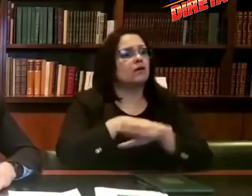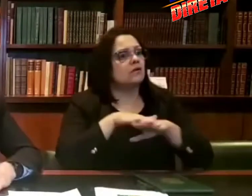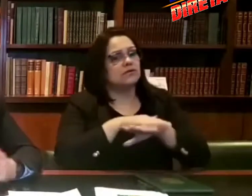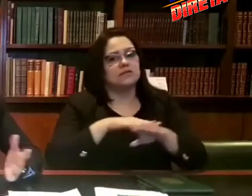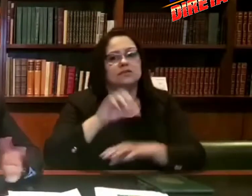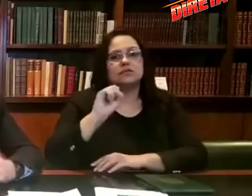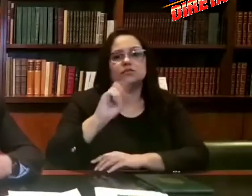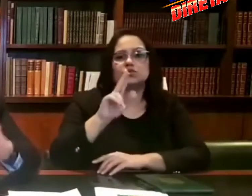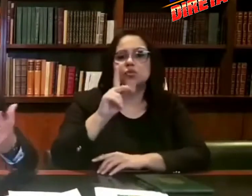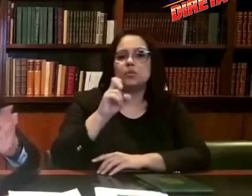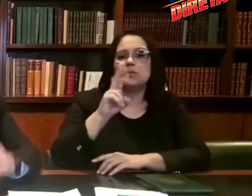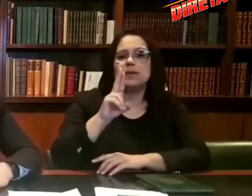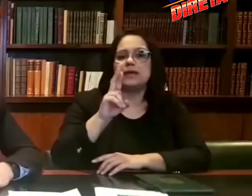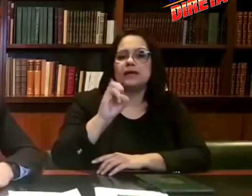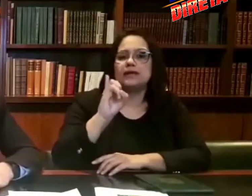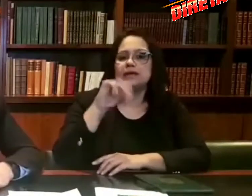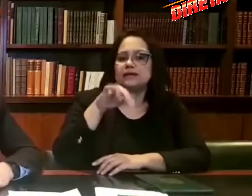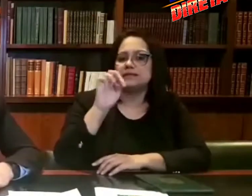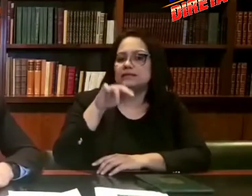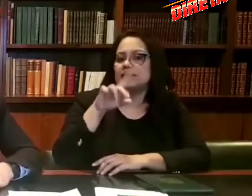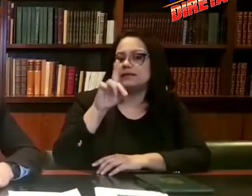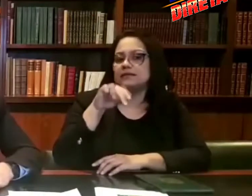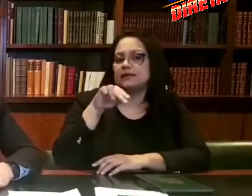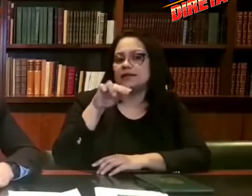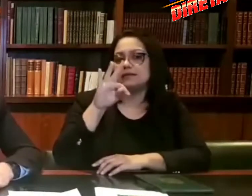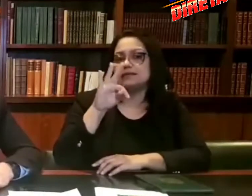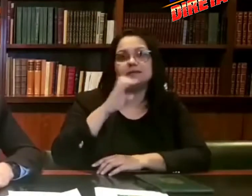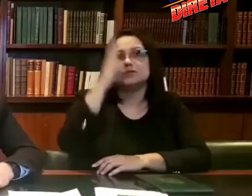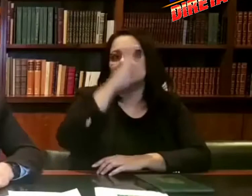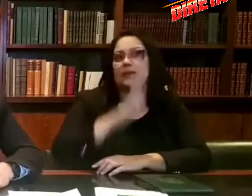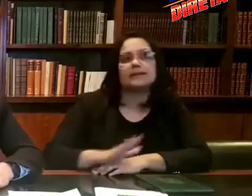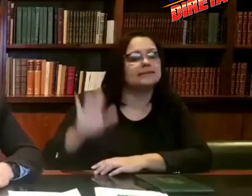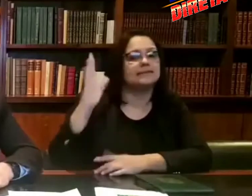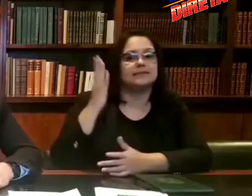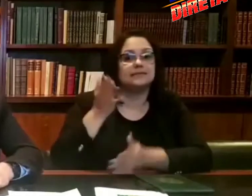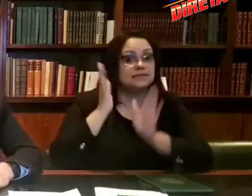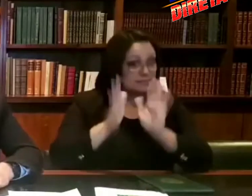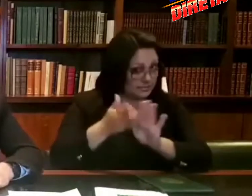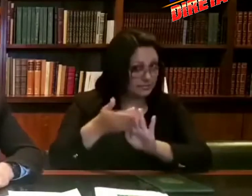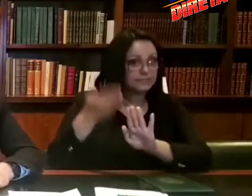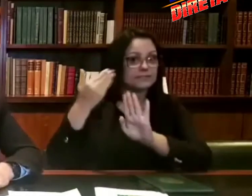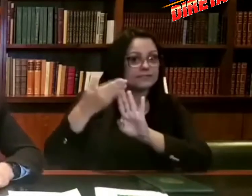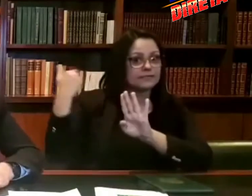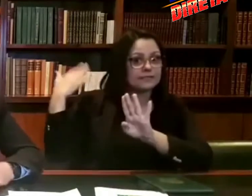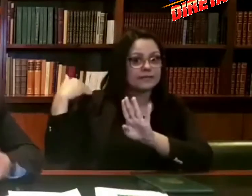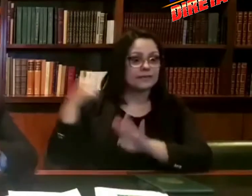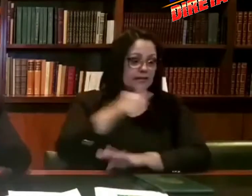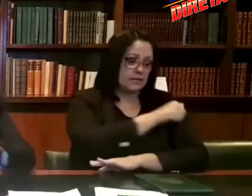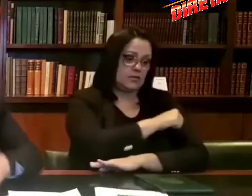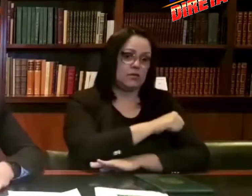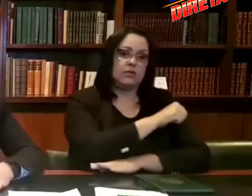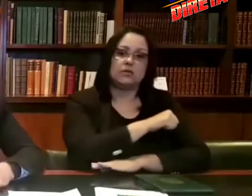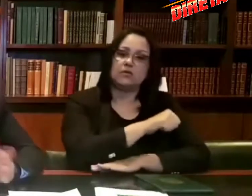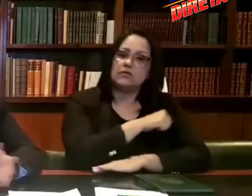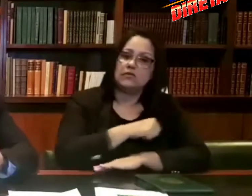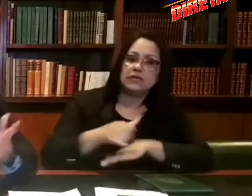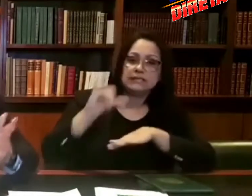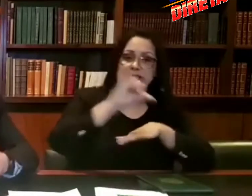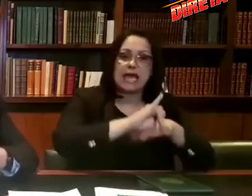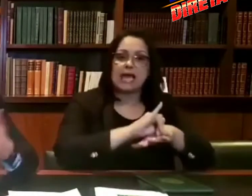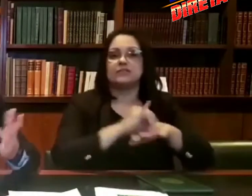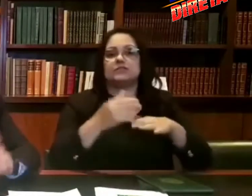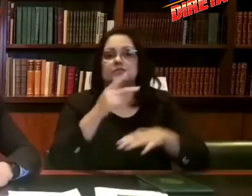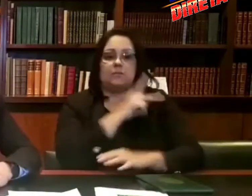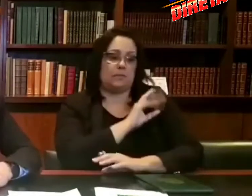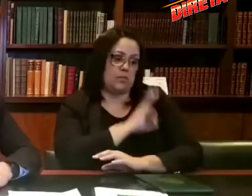PF pelo Brasil, não me lembro, talvez tenha conversado até sem saber. Já tive algumas vezes no passado, lá no Rio de Janeiro, lá na sede da PF, mas nunca